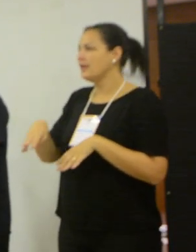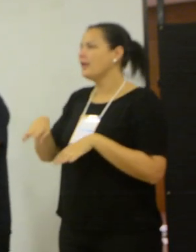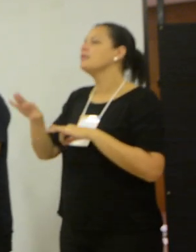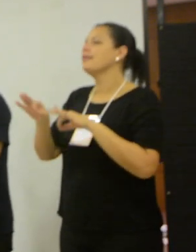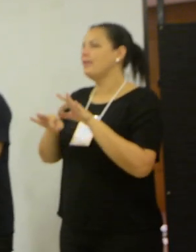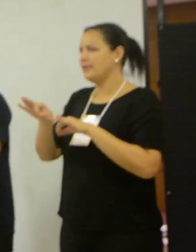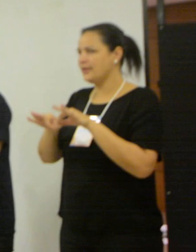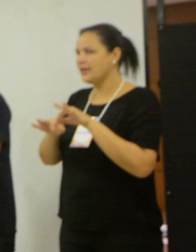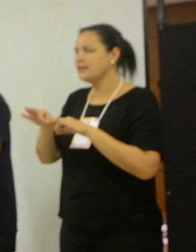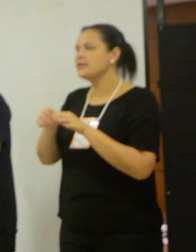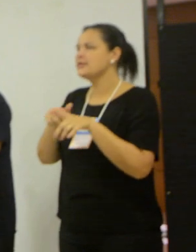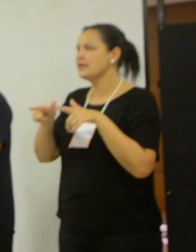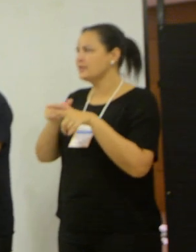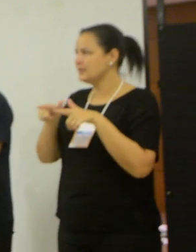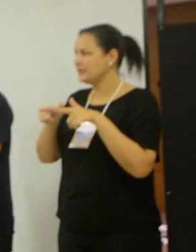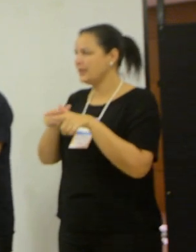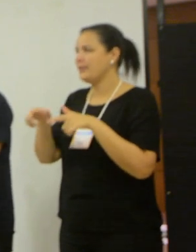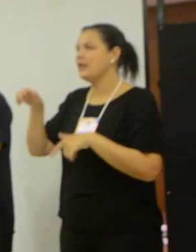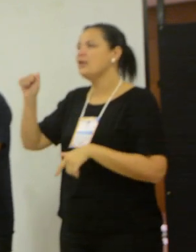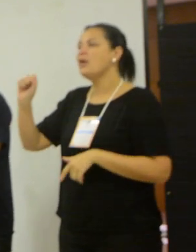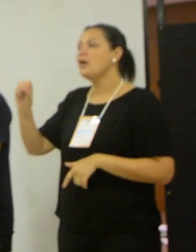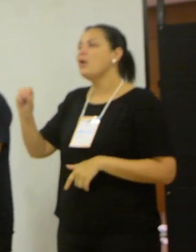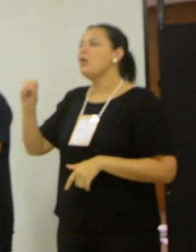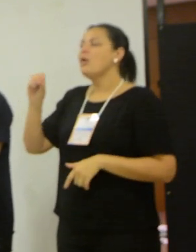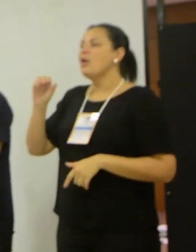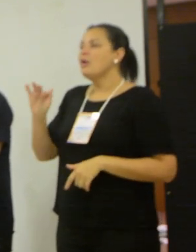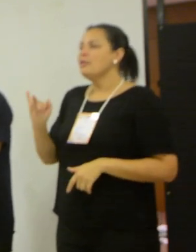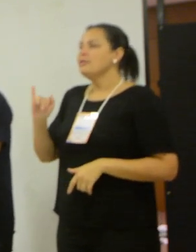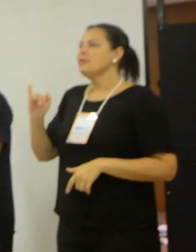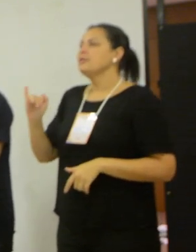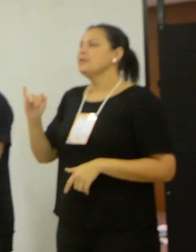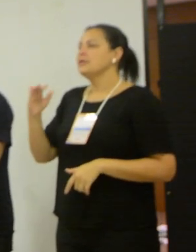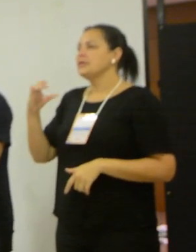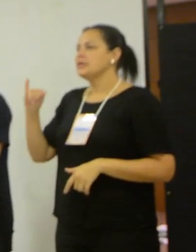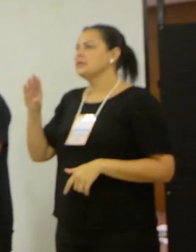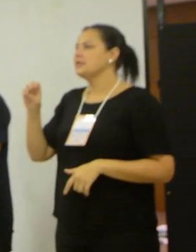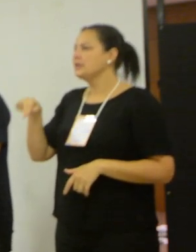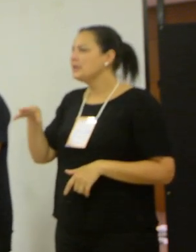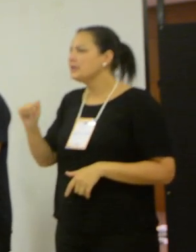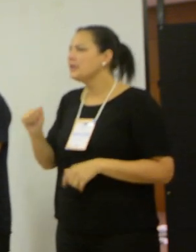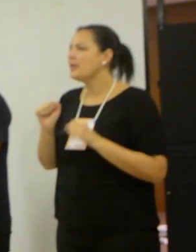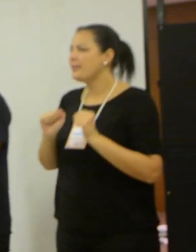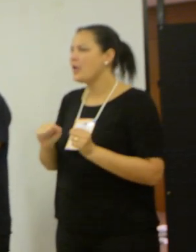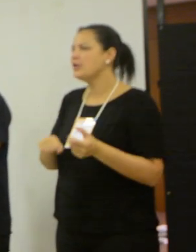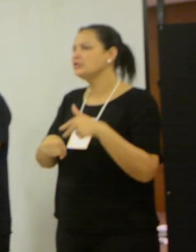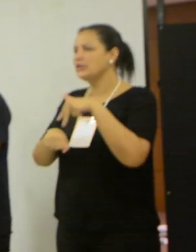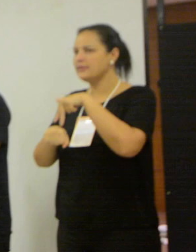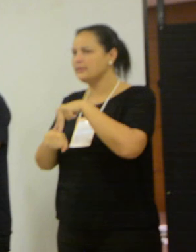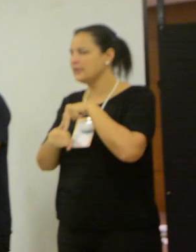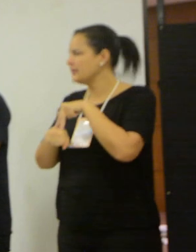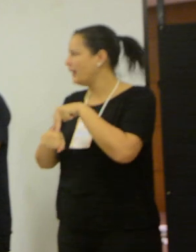oficina, este trabalho, quem vem desenvolvendo. Por favor, aqui pode levantar também.